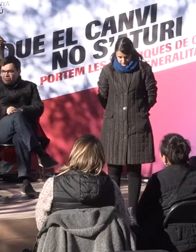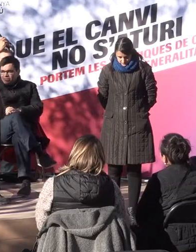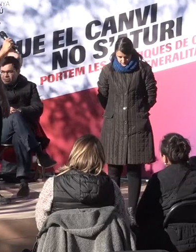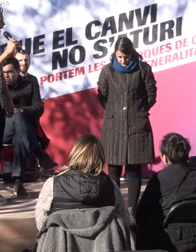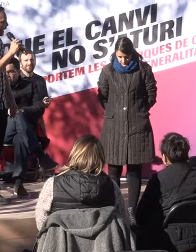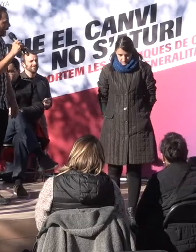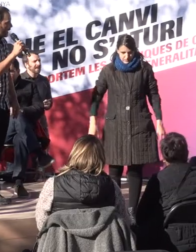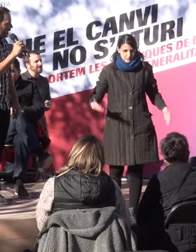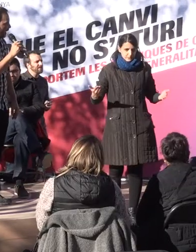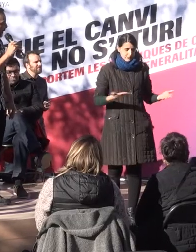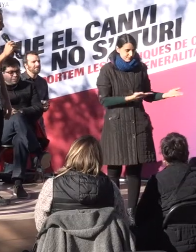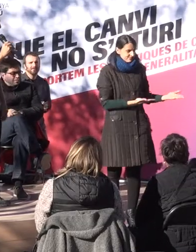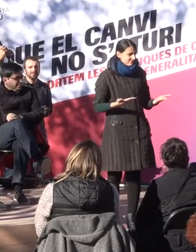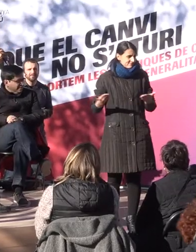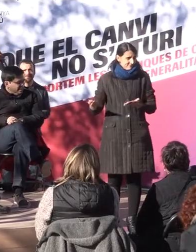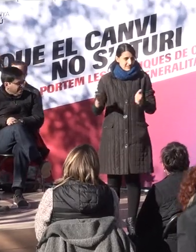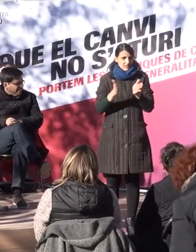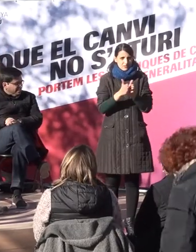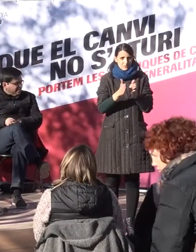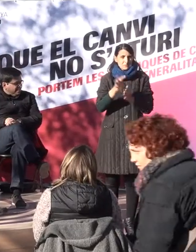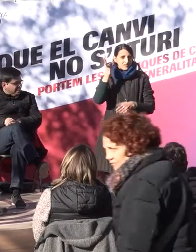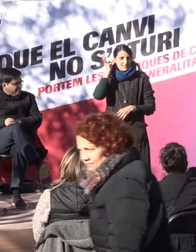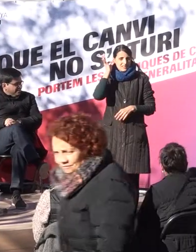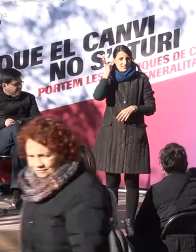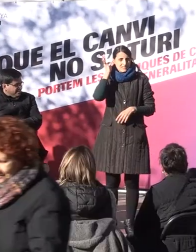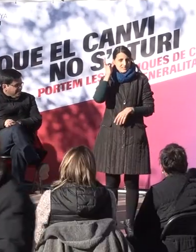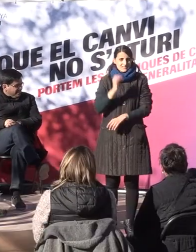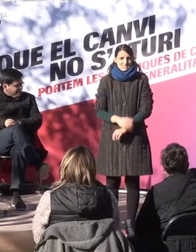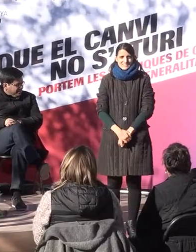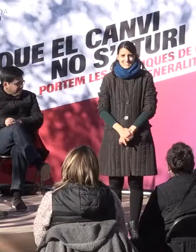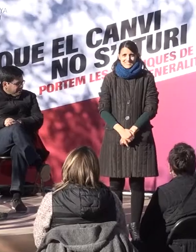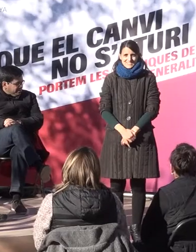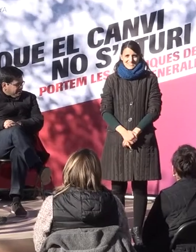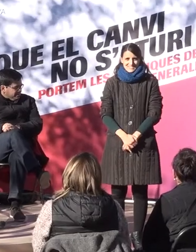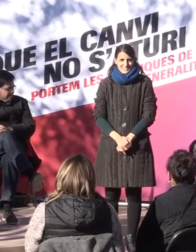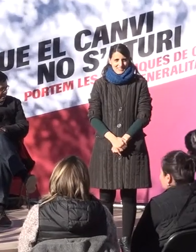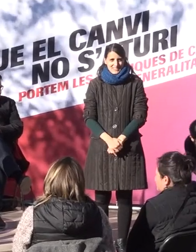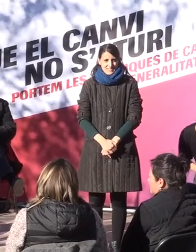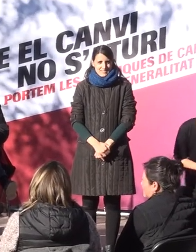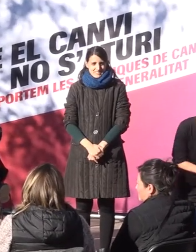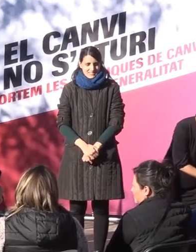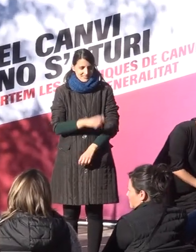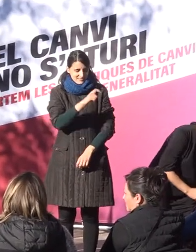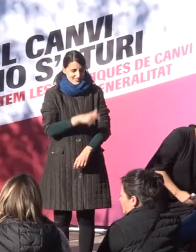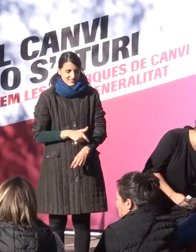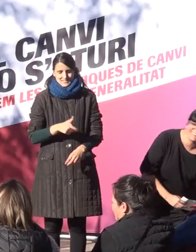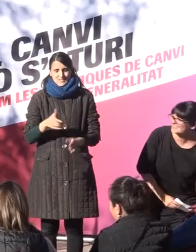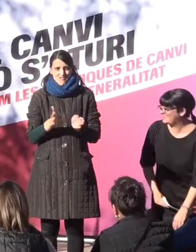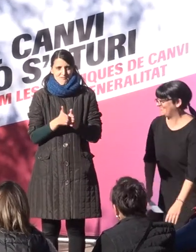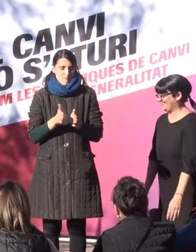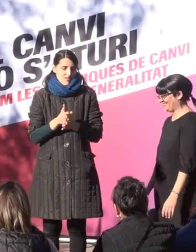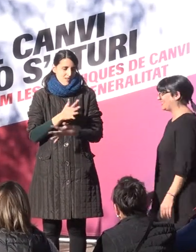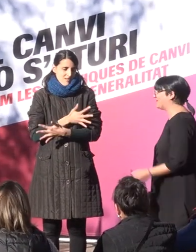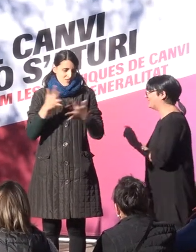invitará a una compañera que nos dirija unas palabras compañeras a sandra